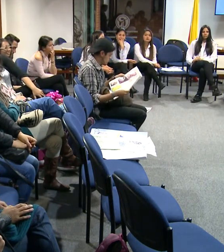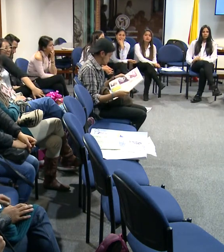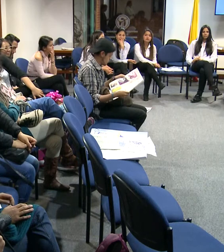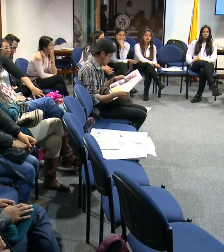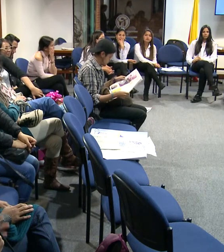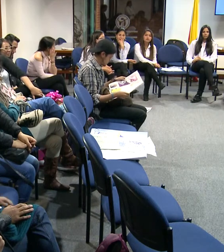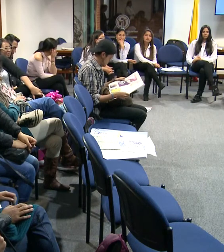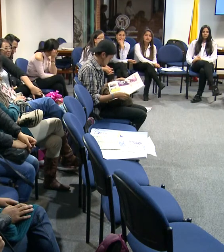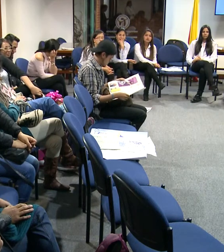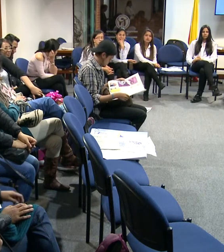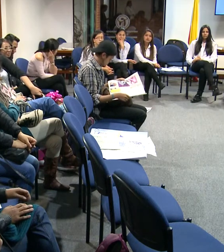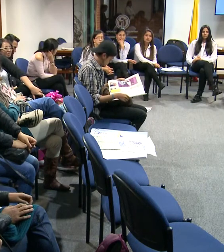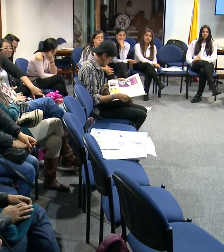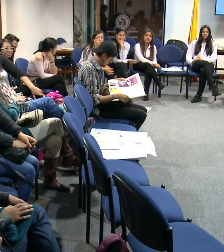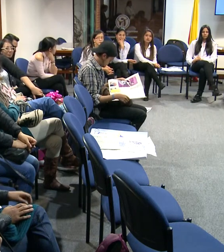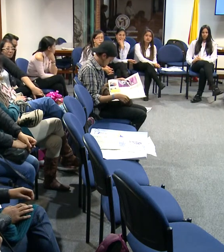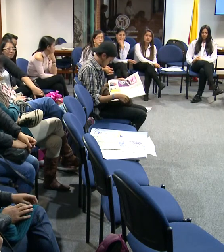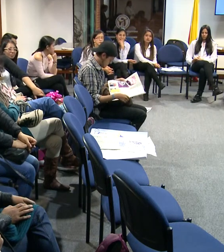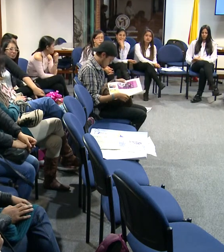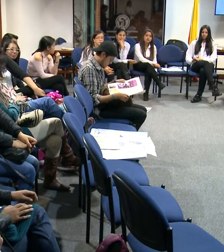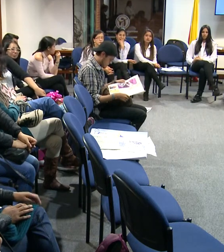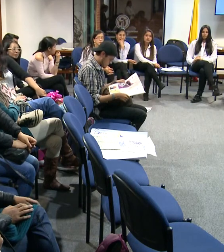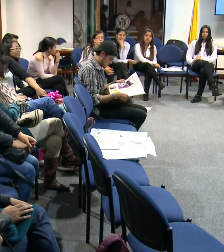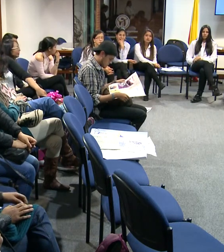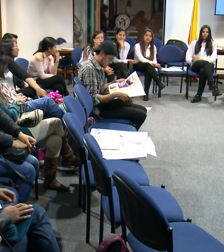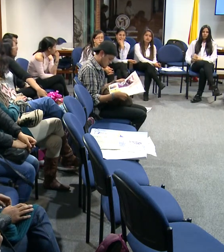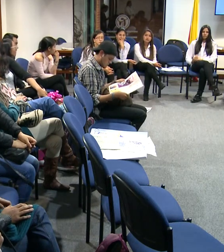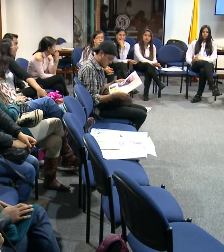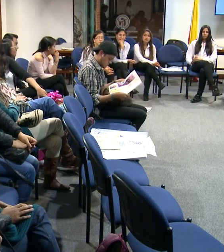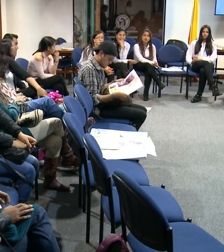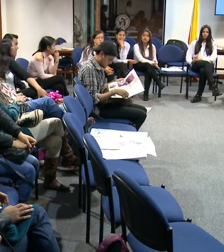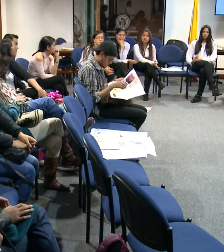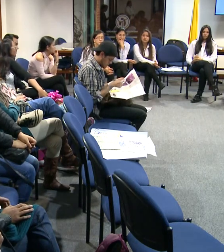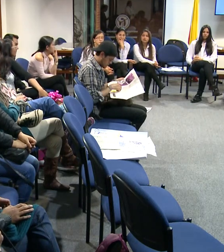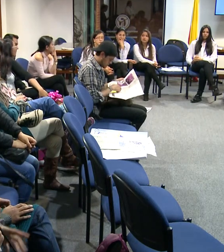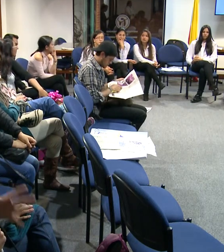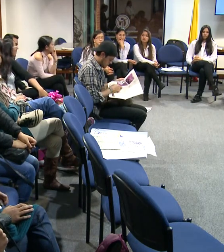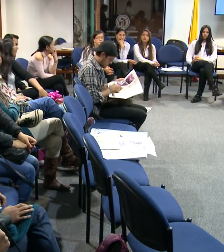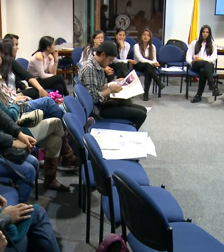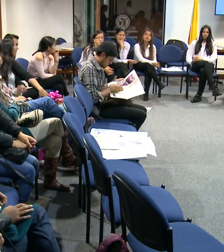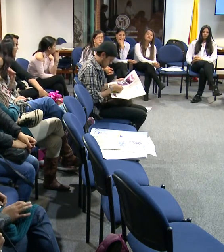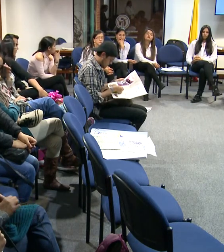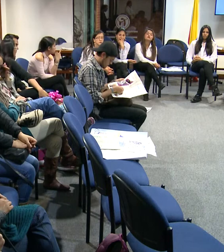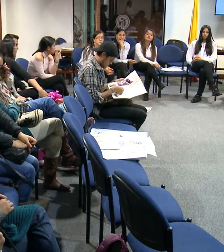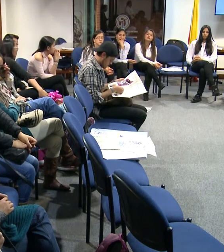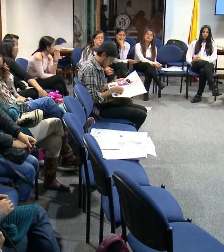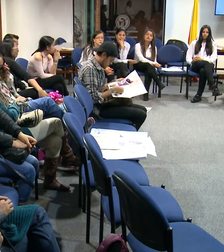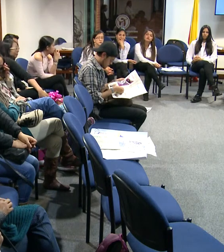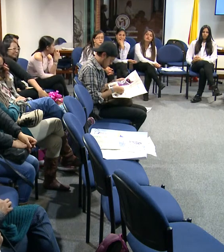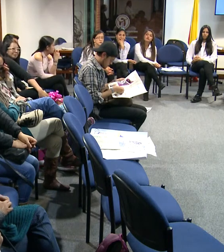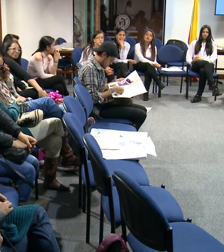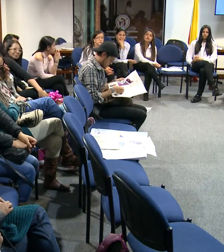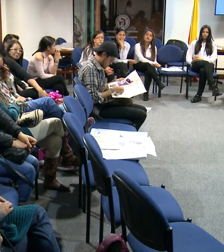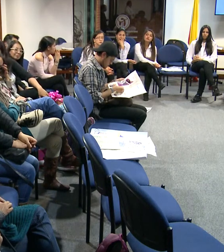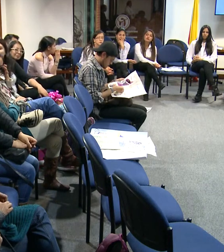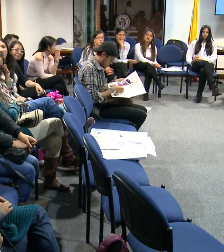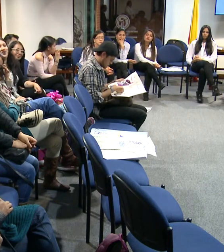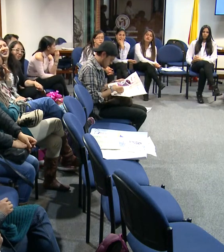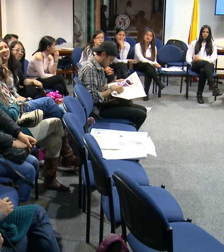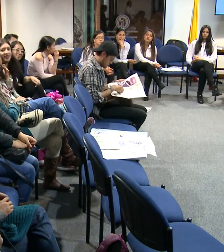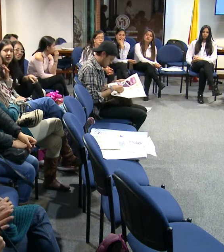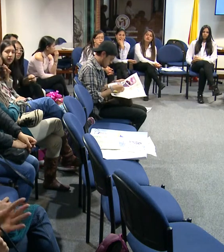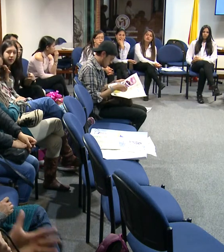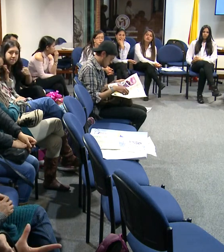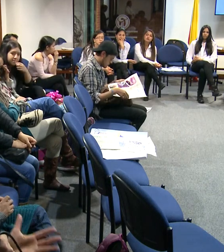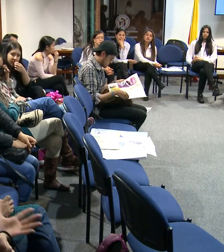de la inclusión a otros escenarios de interacción que le son propios a cualquier ciudadano, pero que muchas veces se